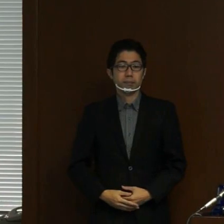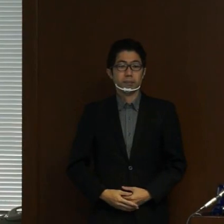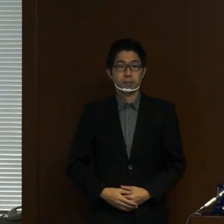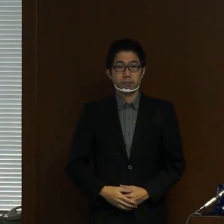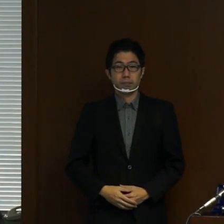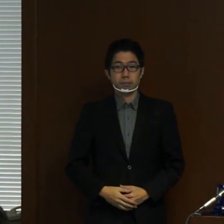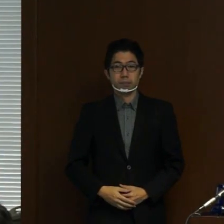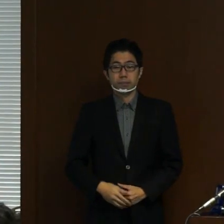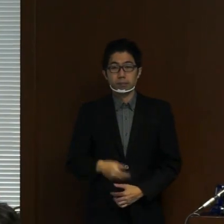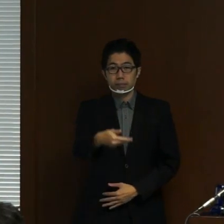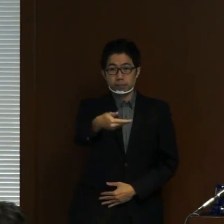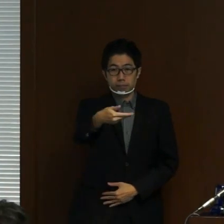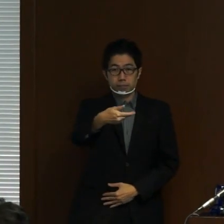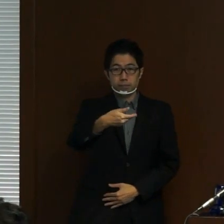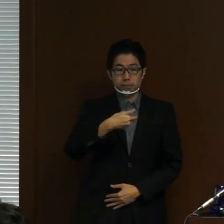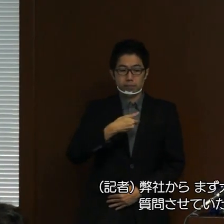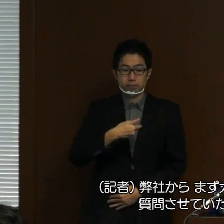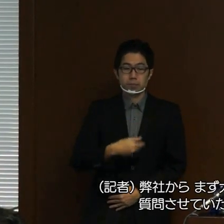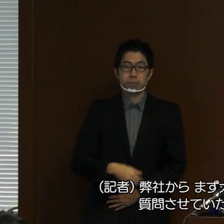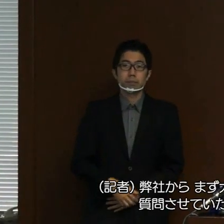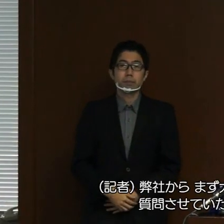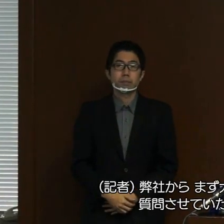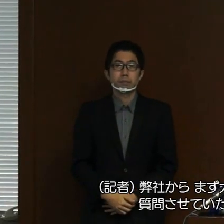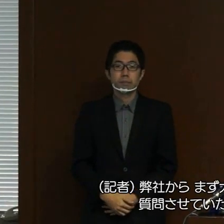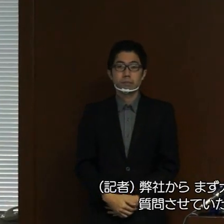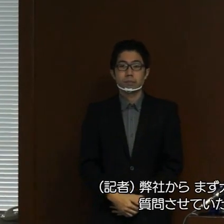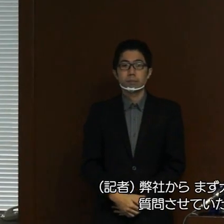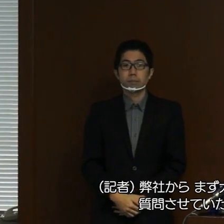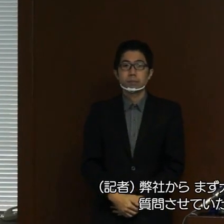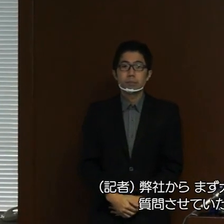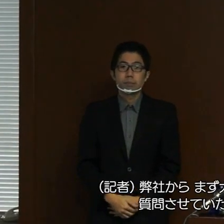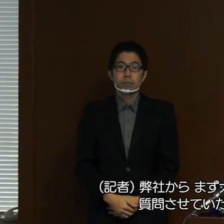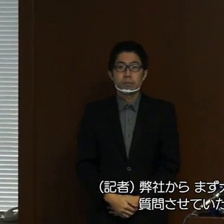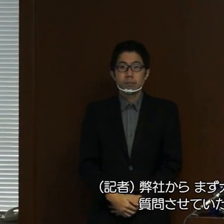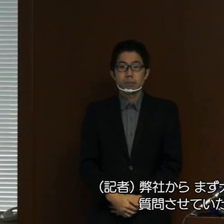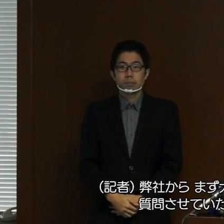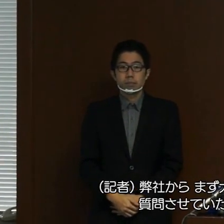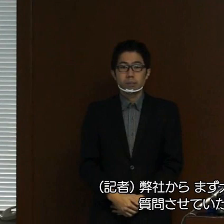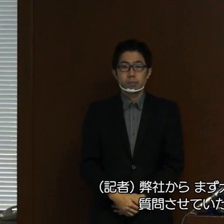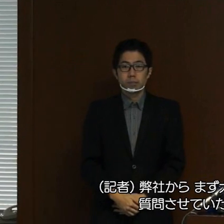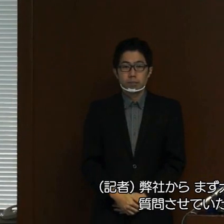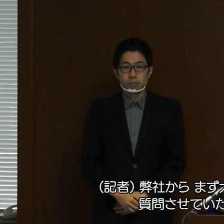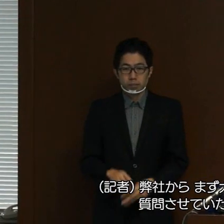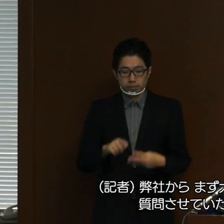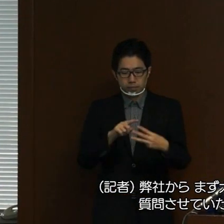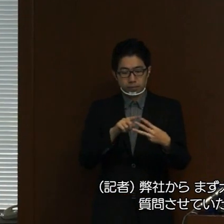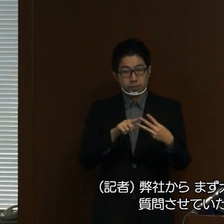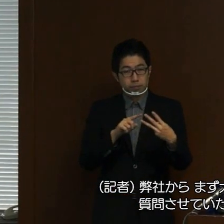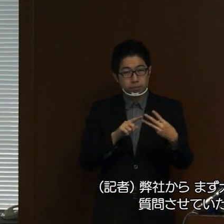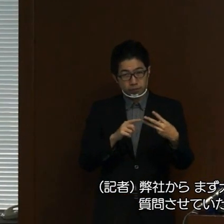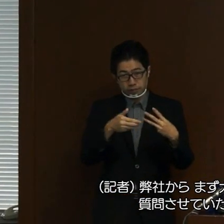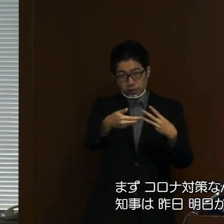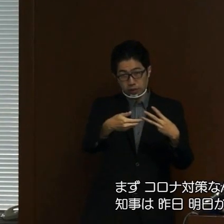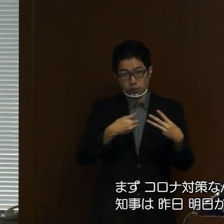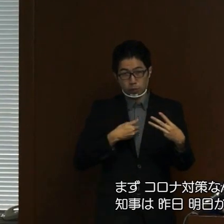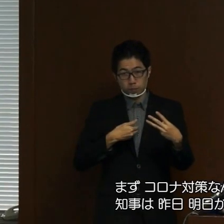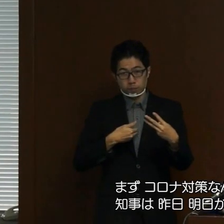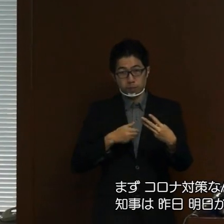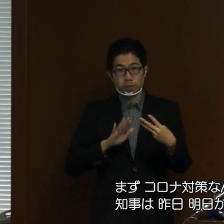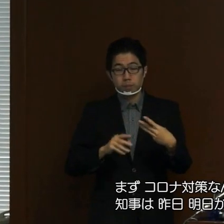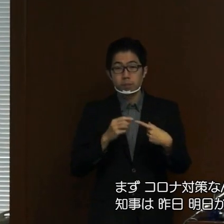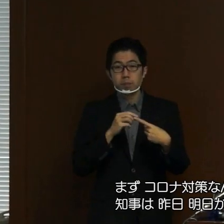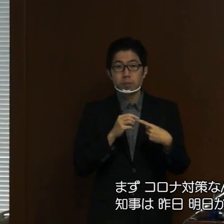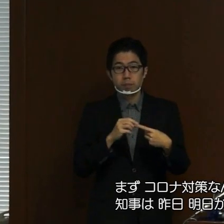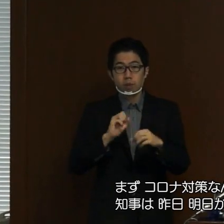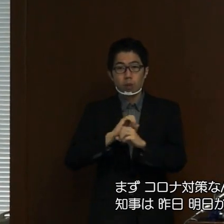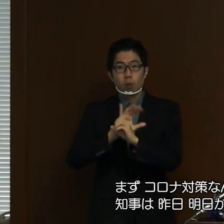幹事社共同通信の日賀から、弊社からまず大きく参考力について質問させていただきます。まずコロナ